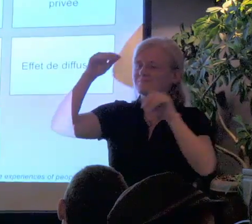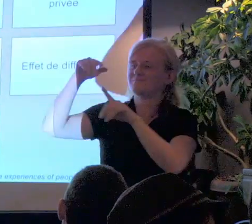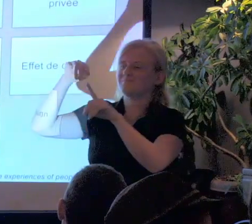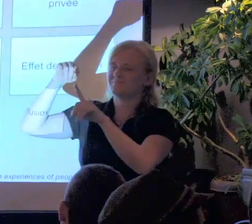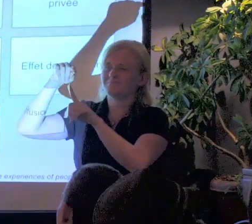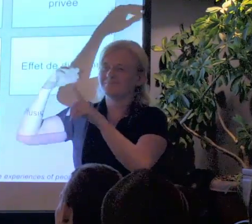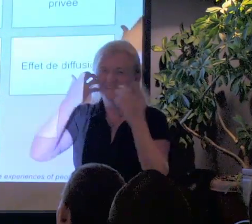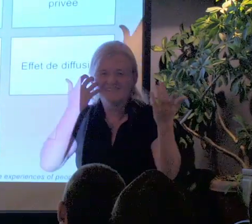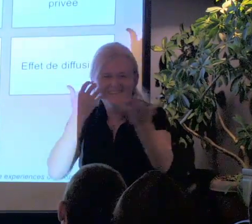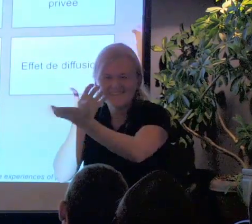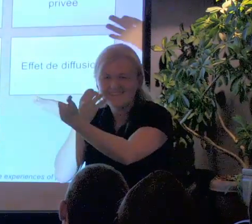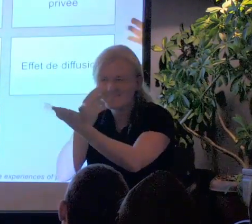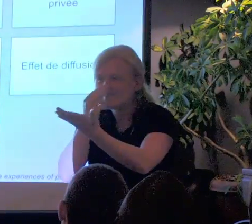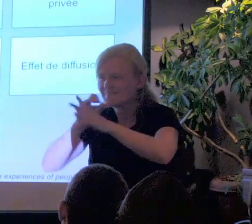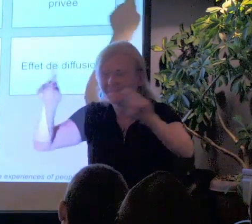Désolée.